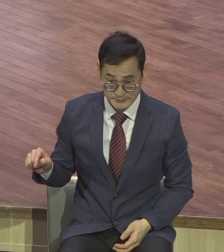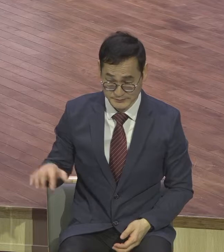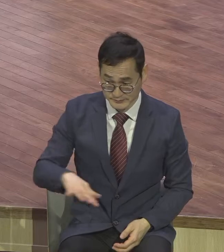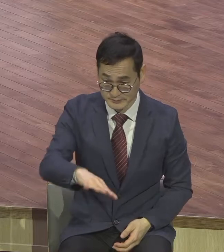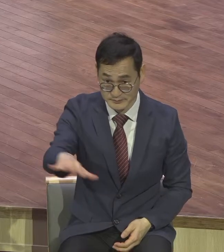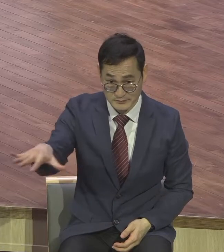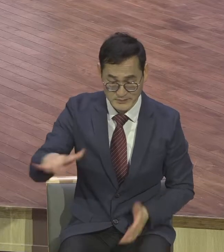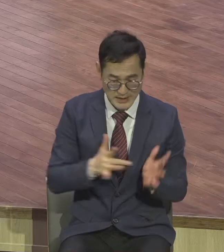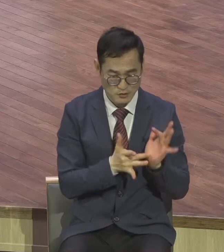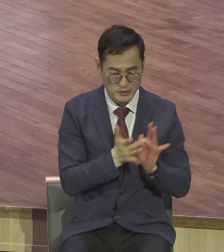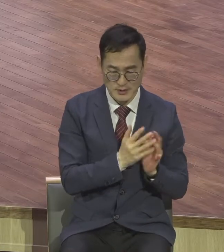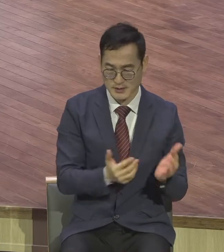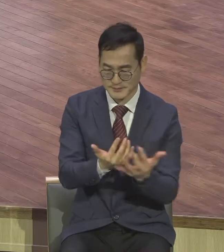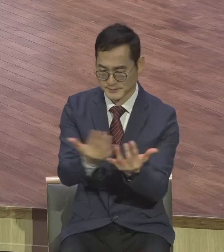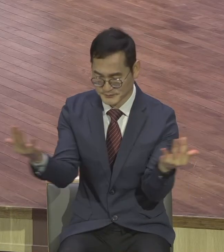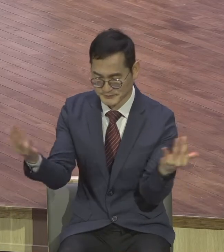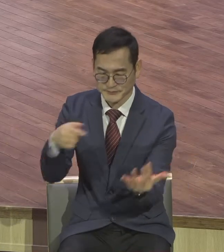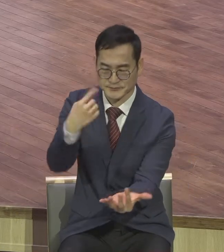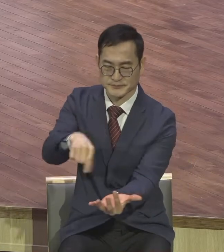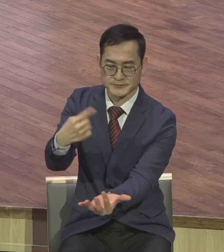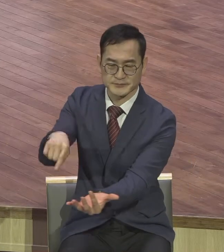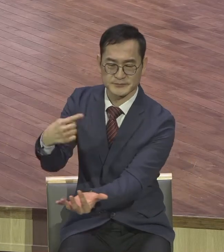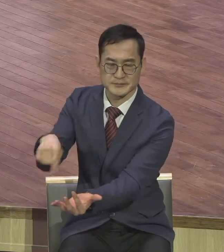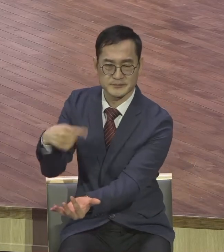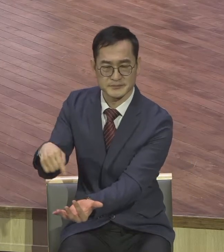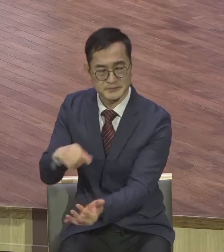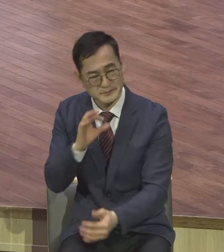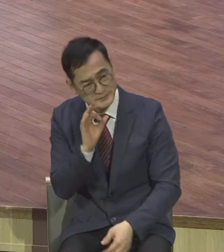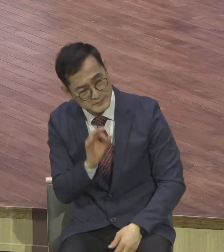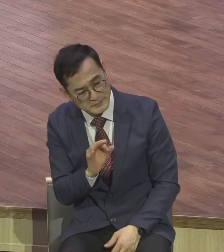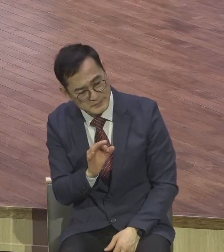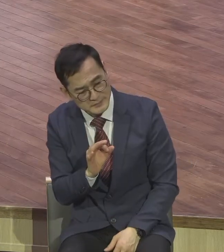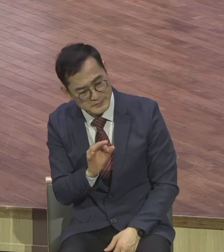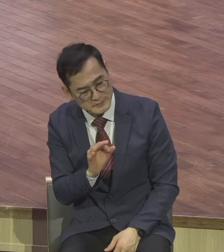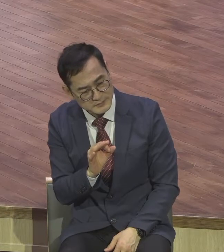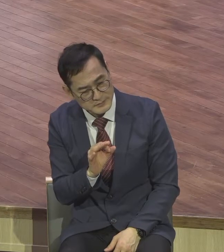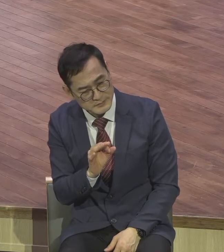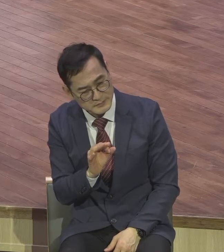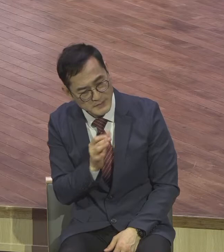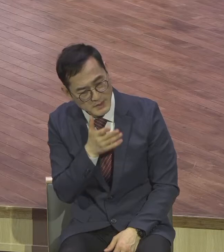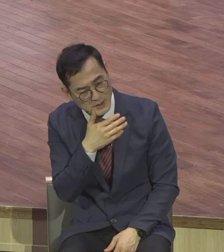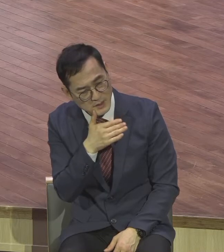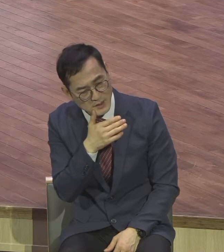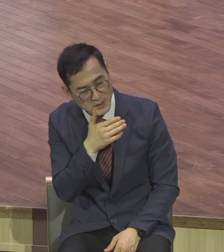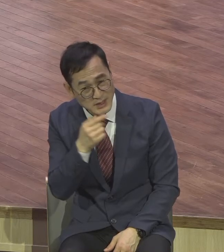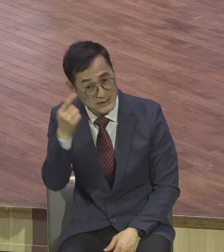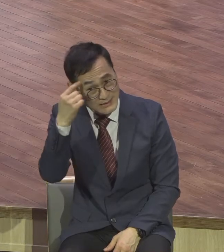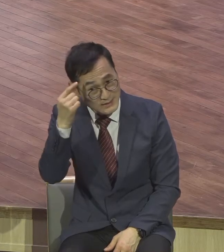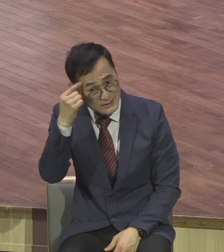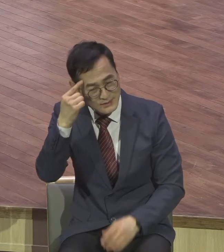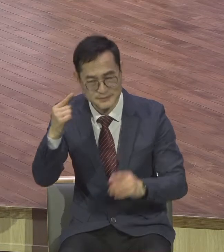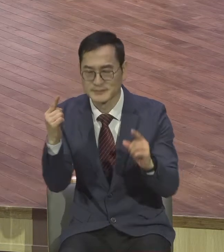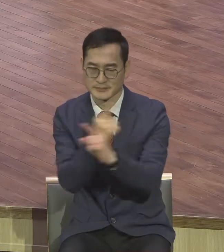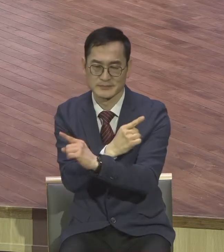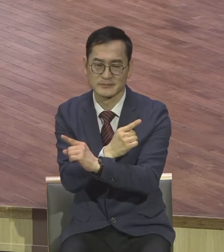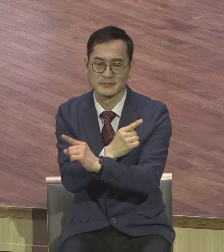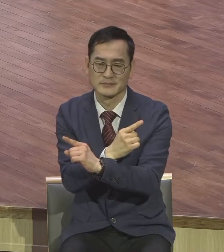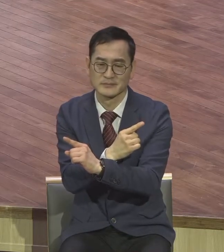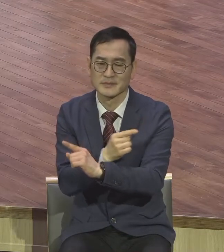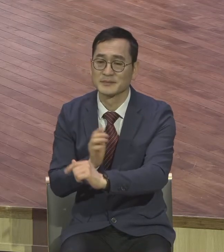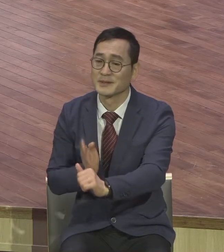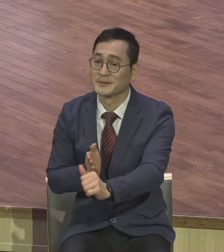통해서 우리는 생각 치유가 일어나야 돼요 아시겠어요 생각이 치유돼야 돼요 생각 치유